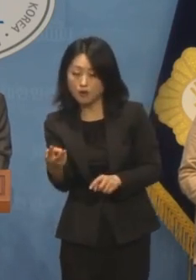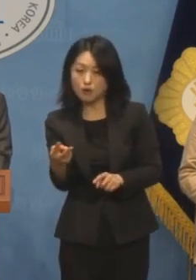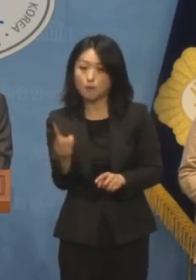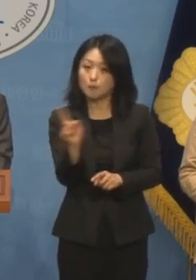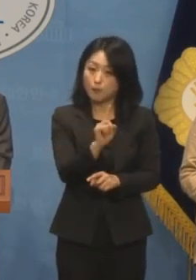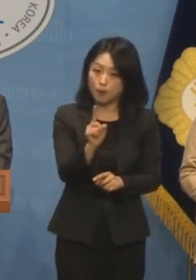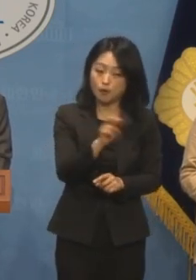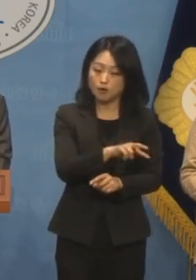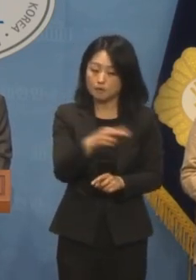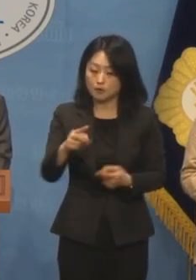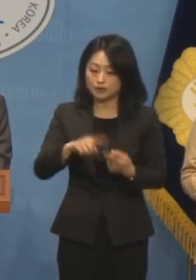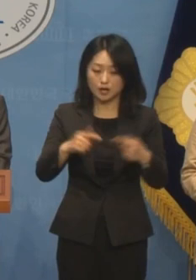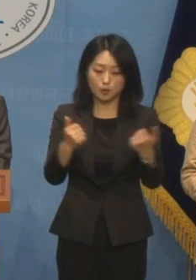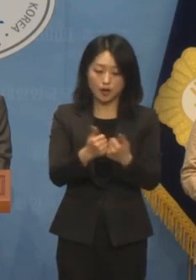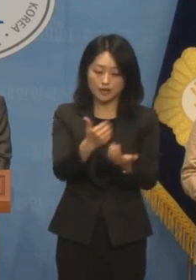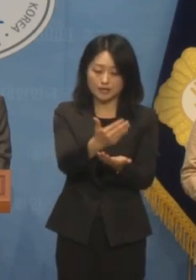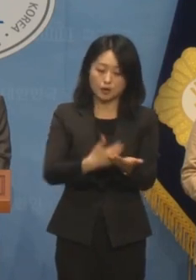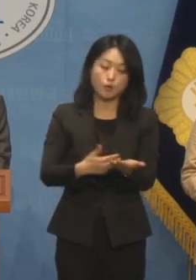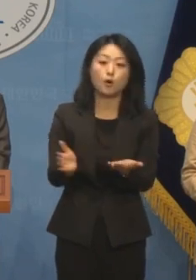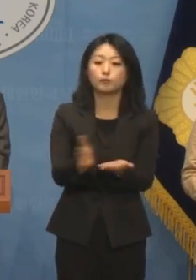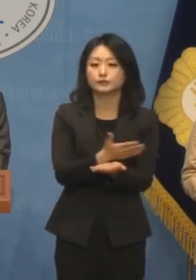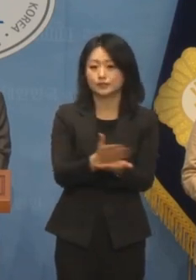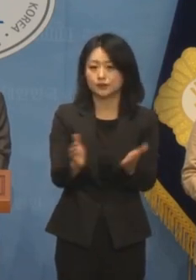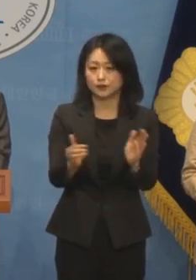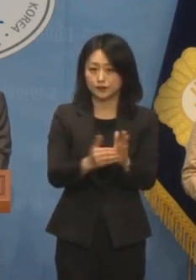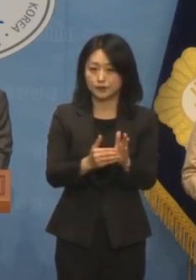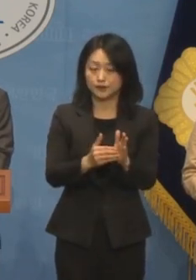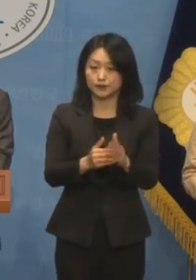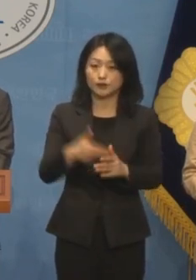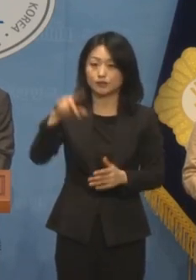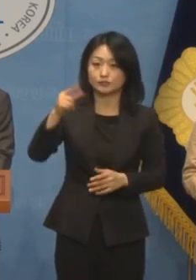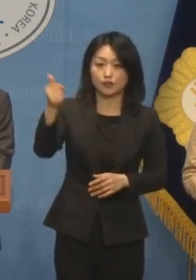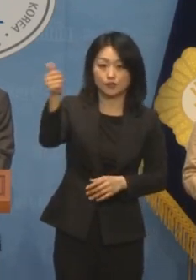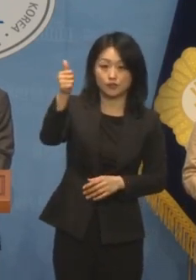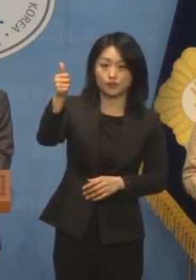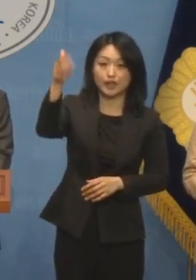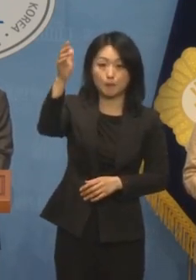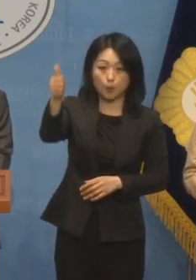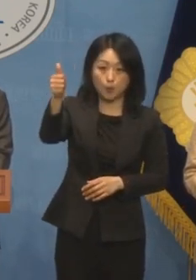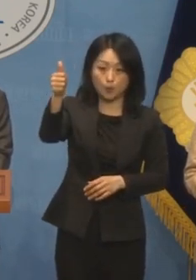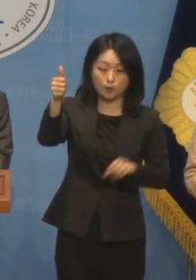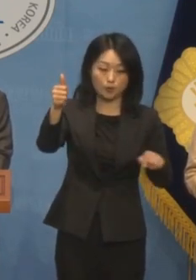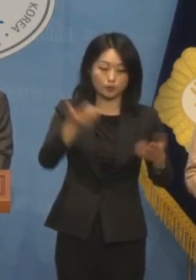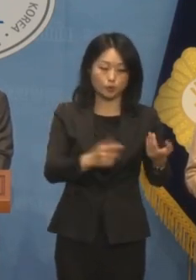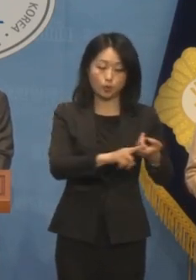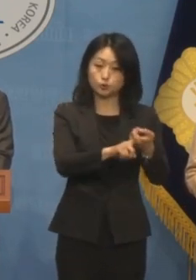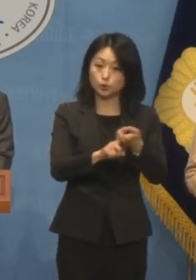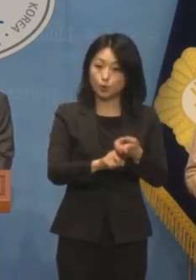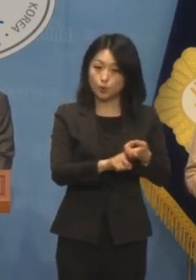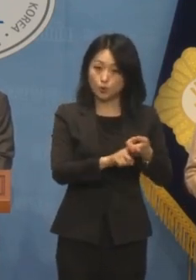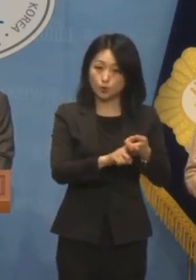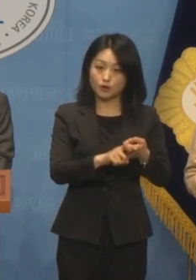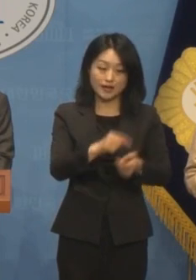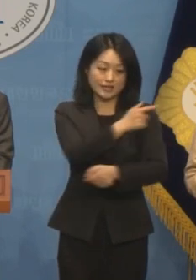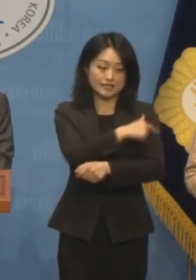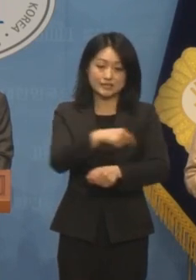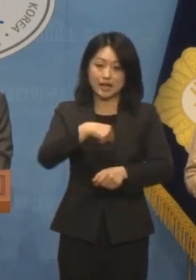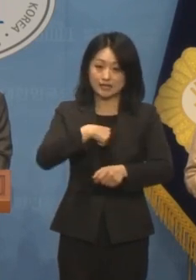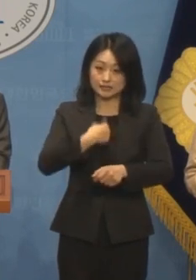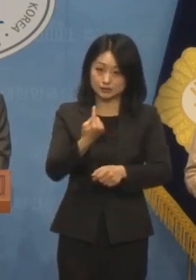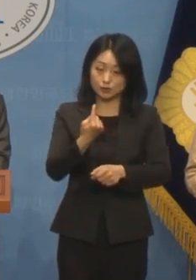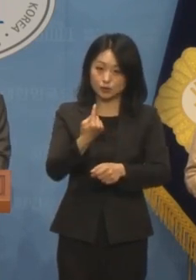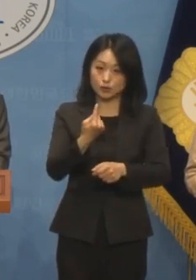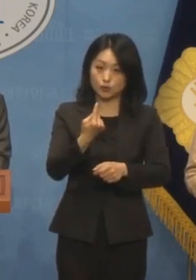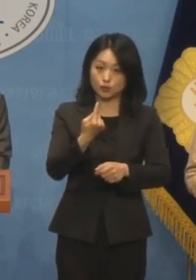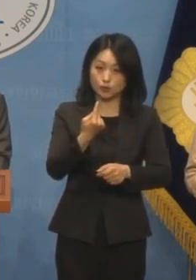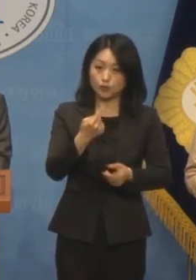정관 변경에 대한 논의 기록이 없었습니다. 전진경 대표는 카라 노조의 이사 셀프 연임에 대한 문제 제기에